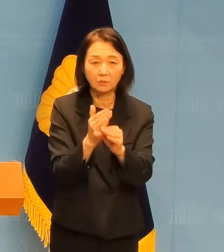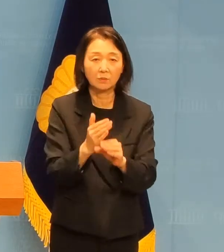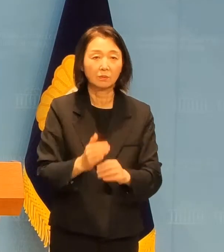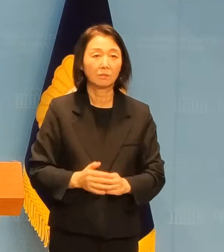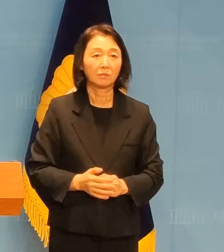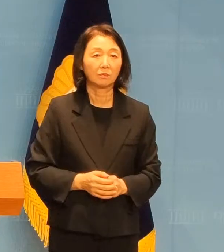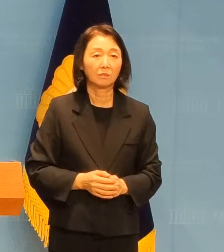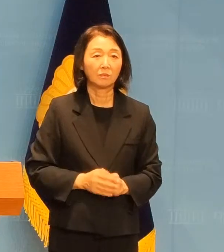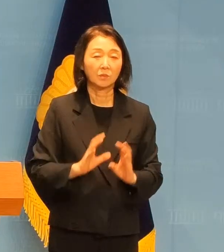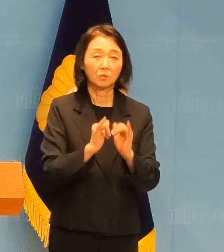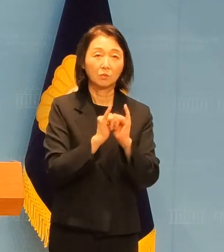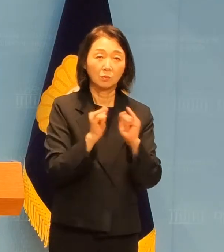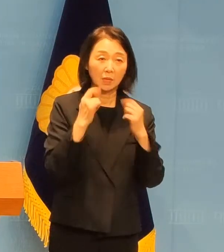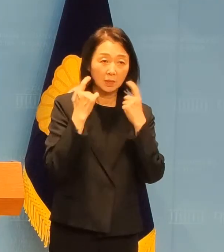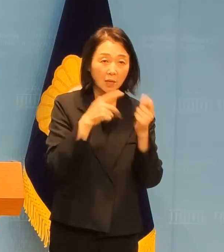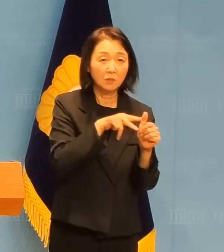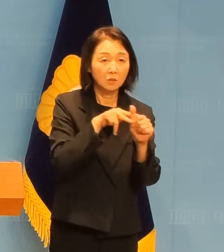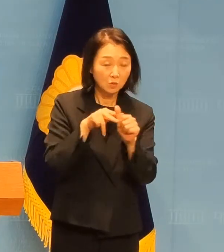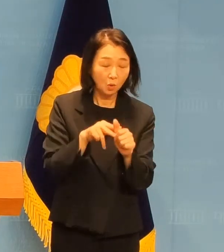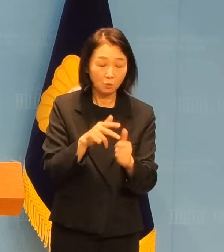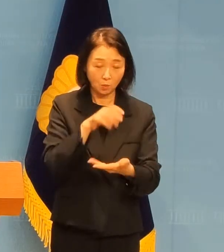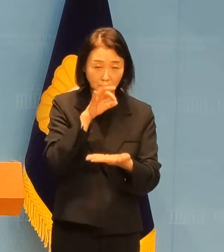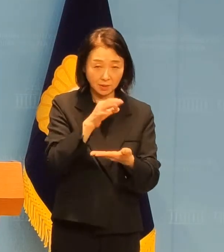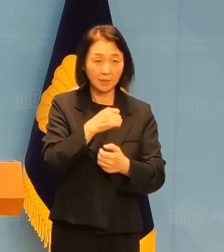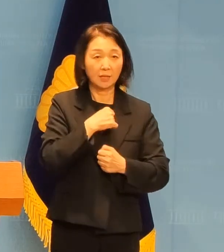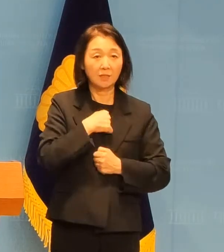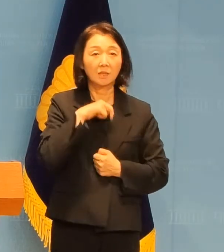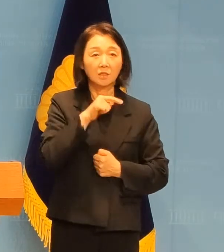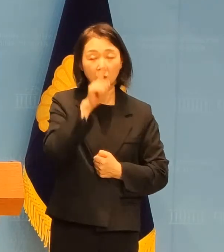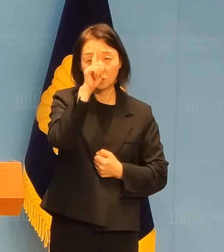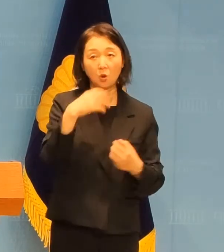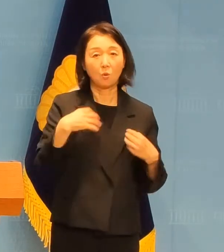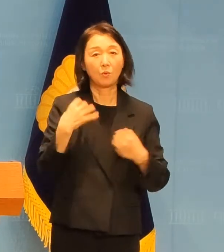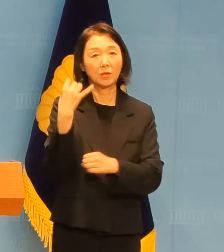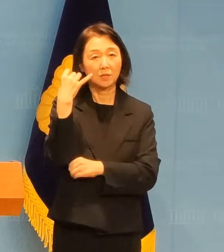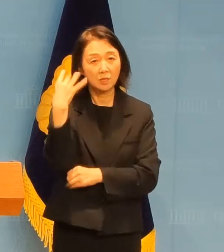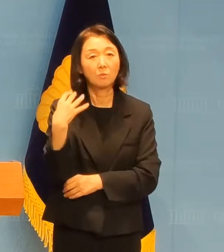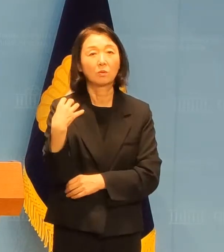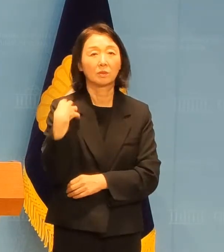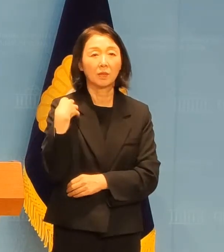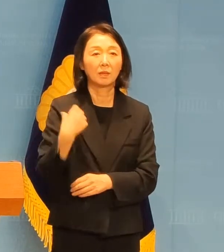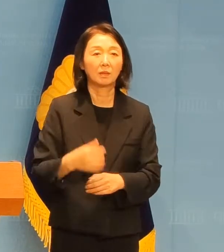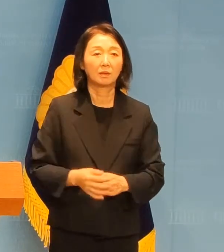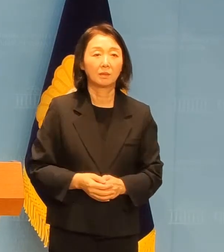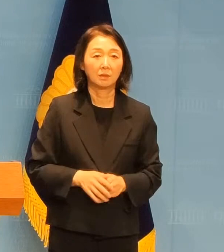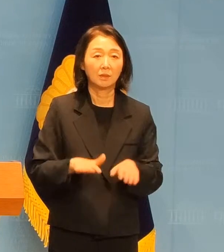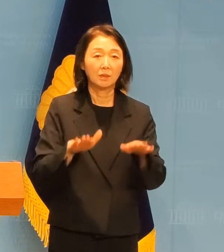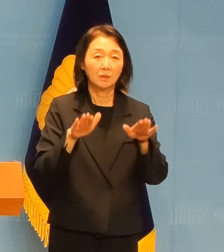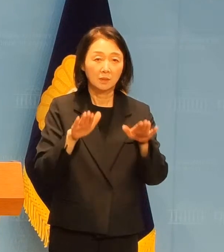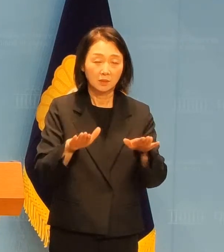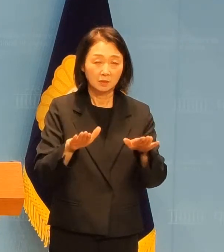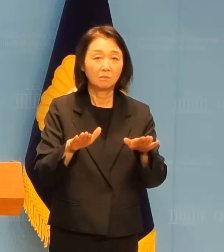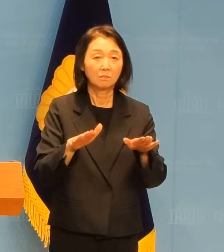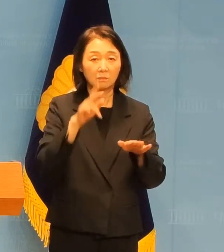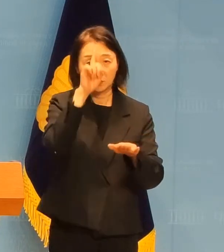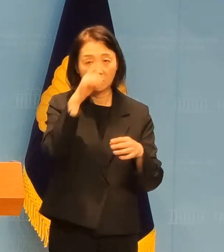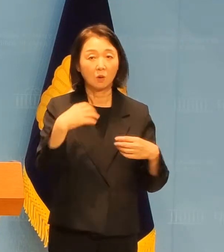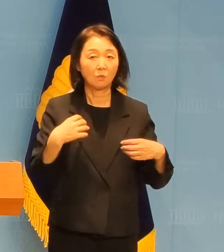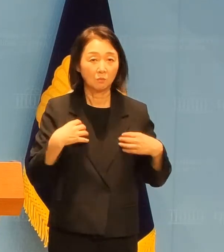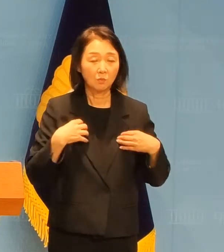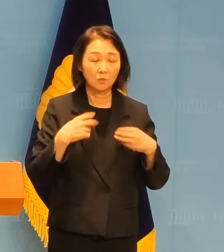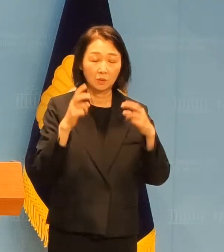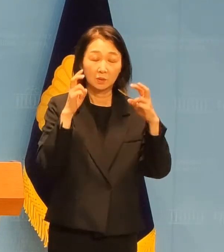있습니다. 국민의 개인정보와 재산을 지키는 것은 정부의 기본 책무입니다. 지금이라도 정부는